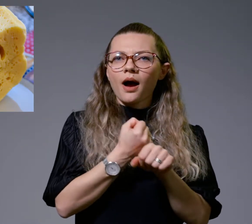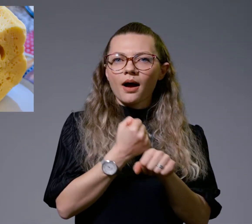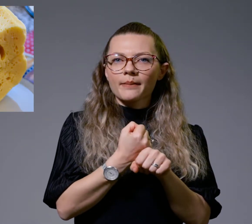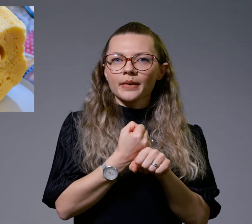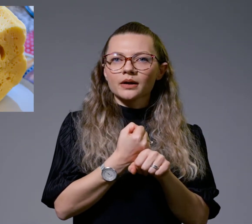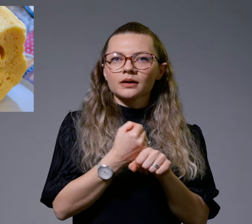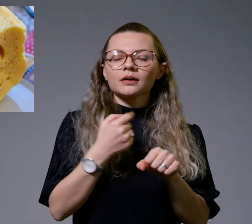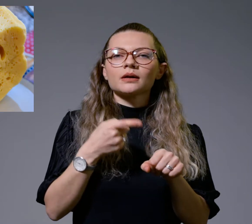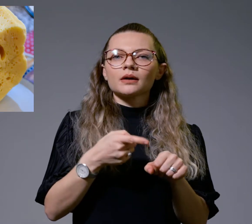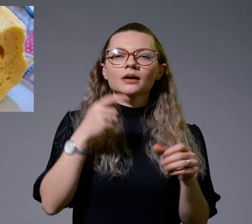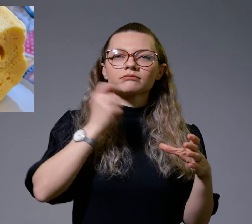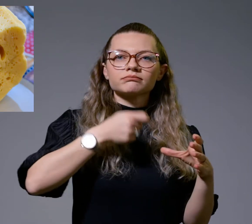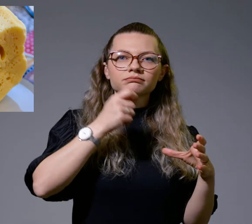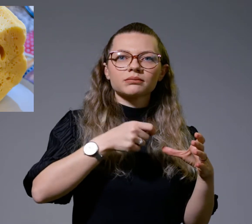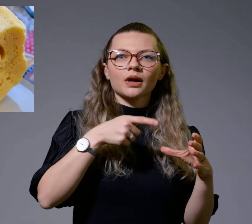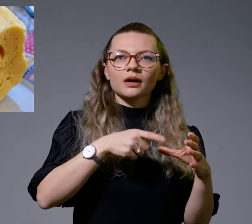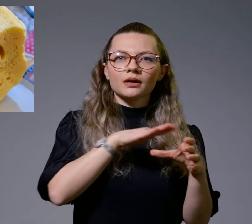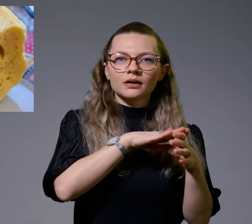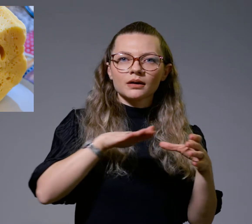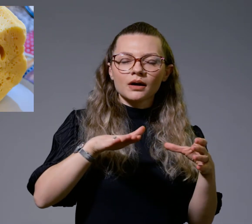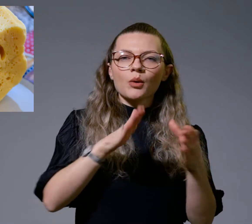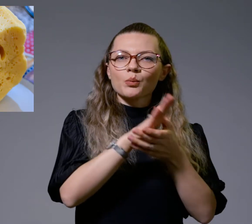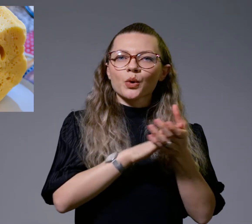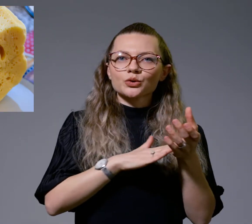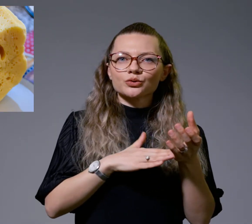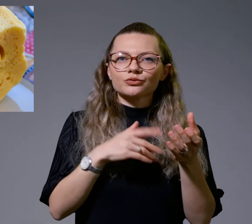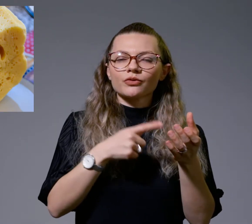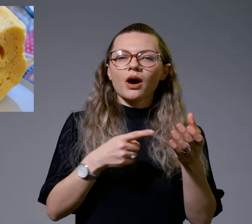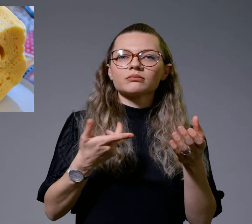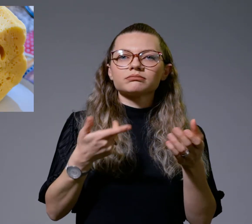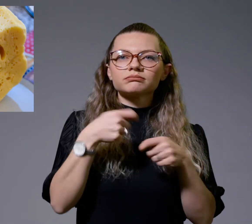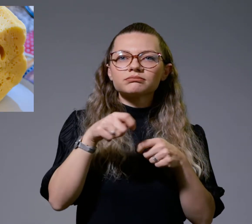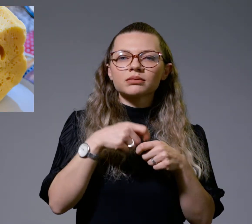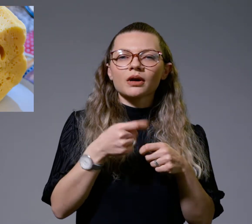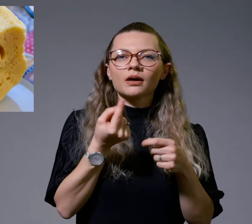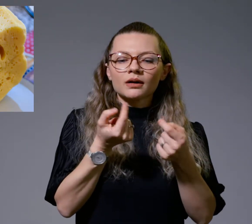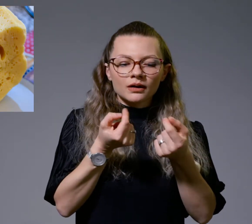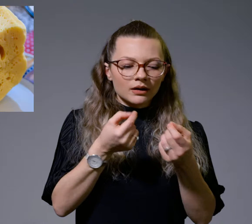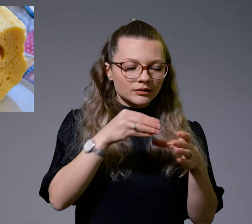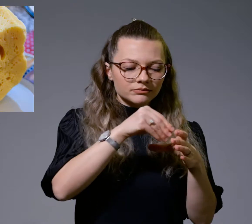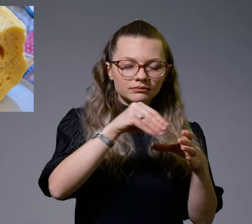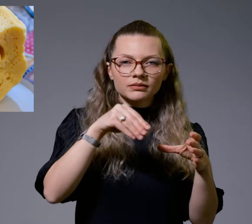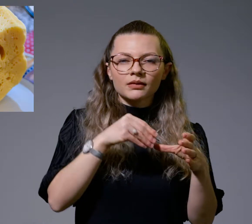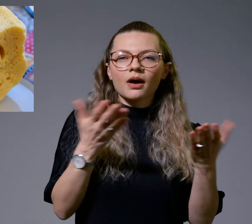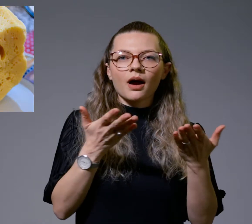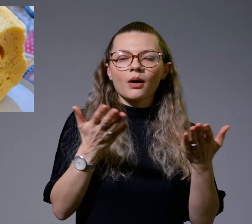и биењето на површината, почнуваат да се создаваат грудки на засирено млеко,